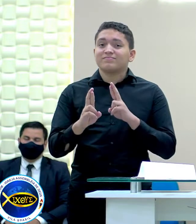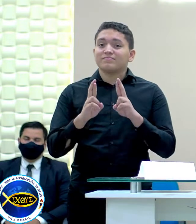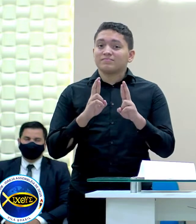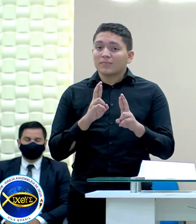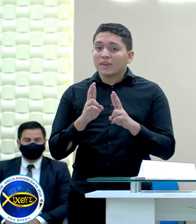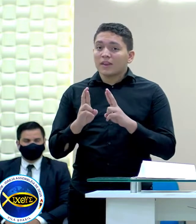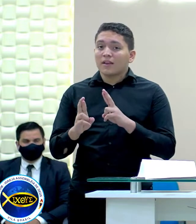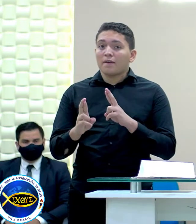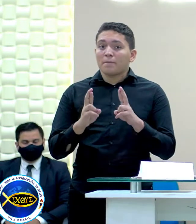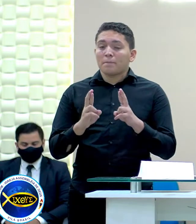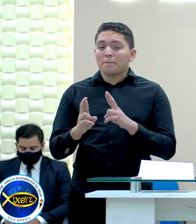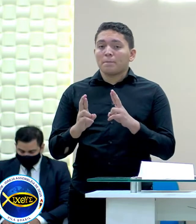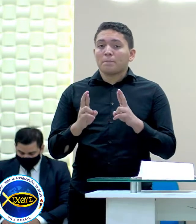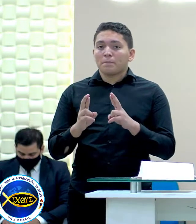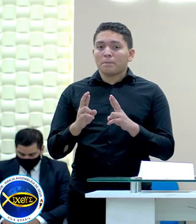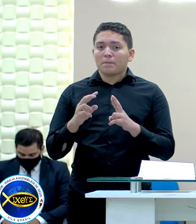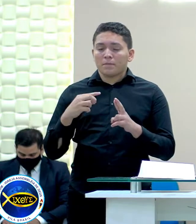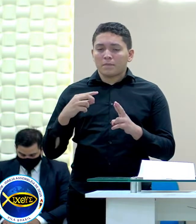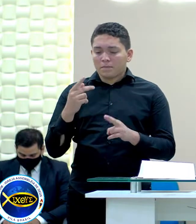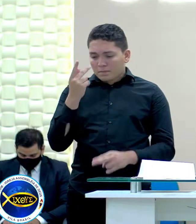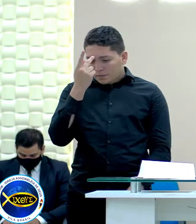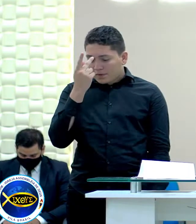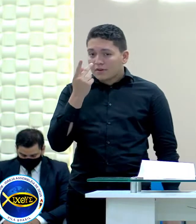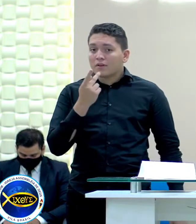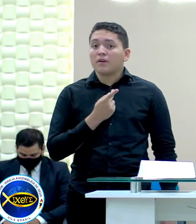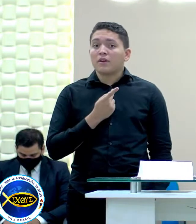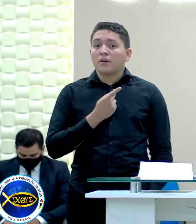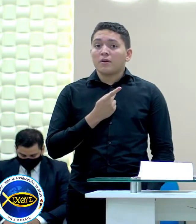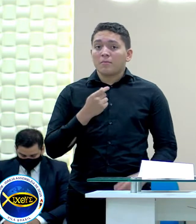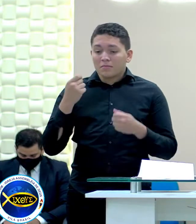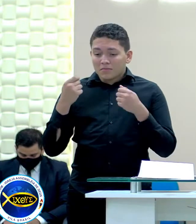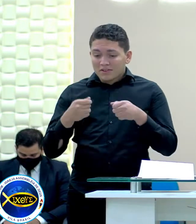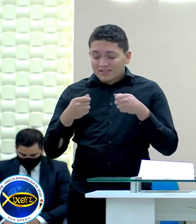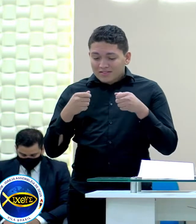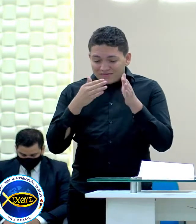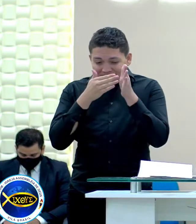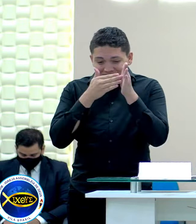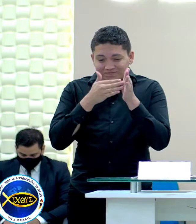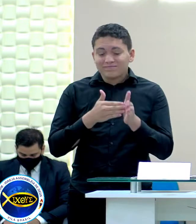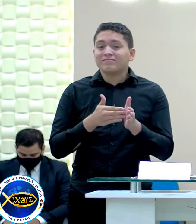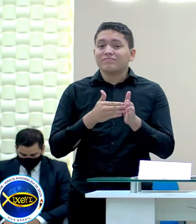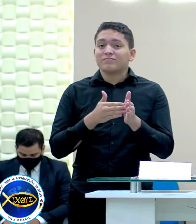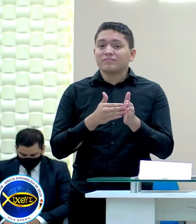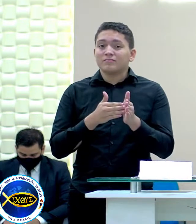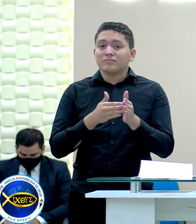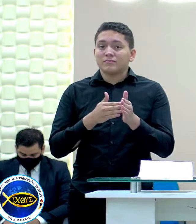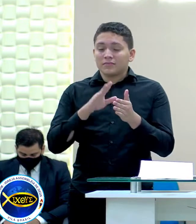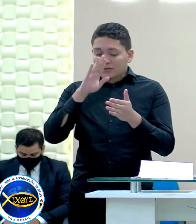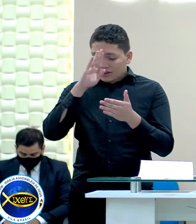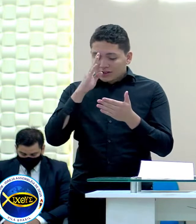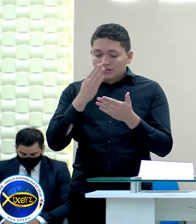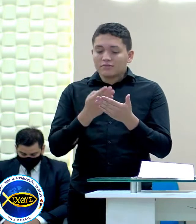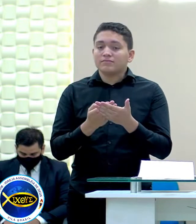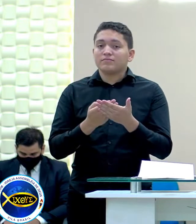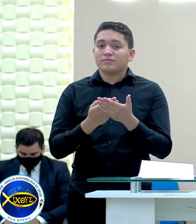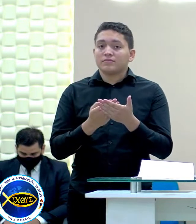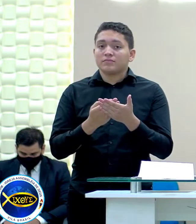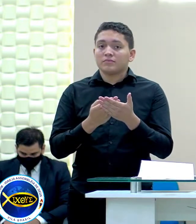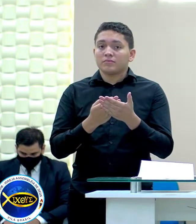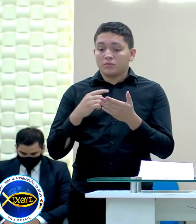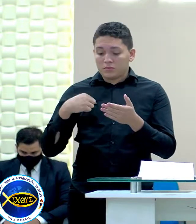por parte nossa, devemos nos manter firmes e acreditando que o